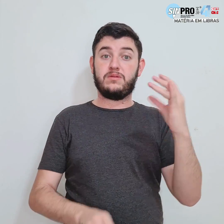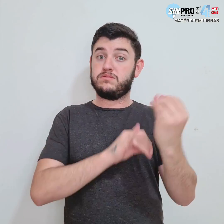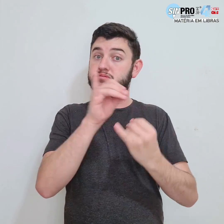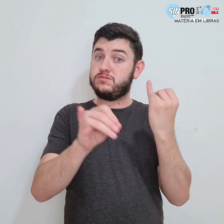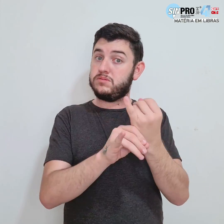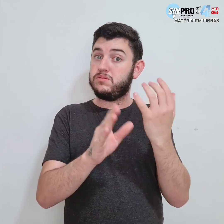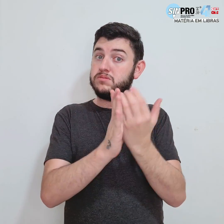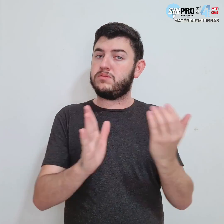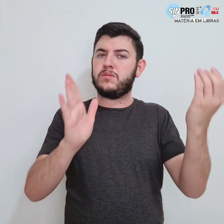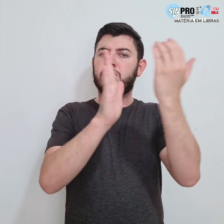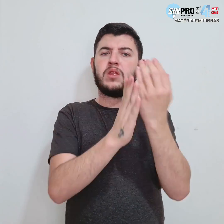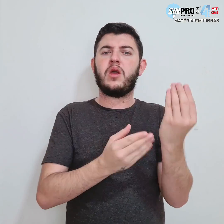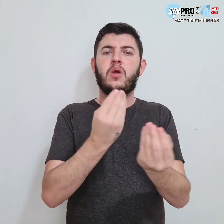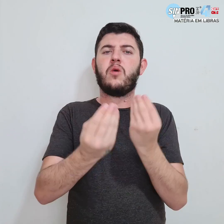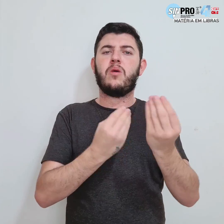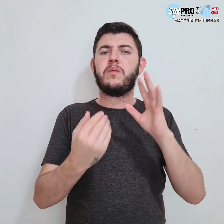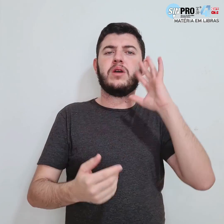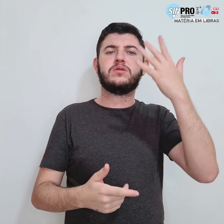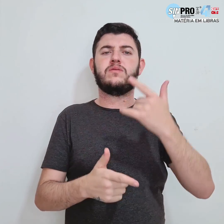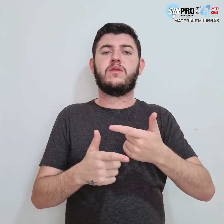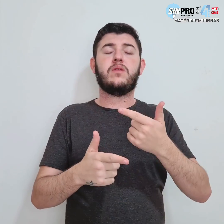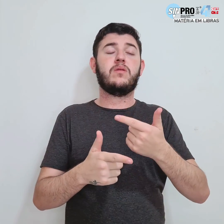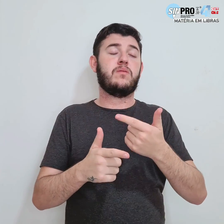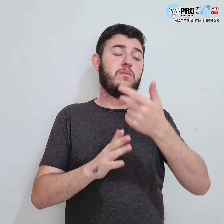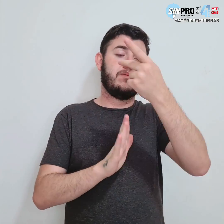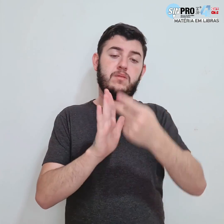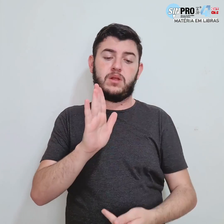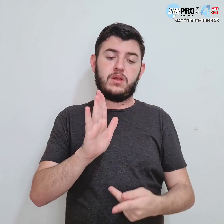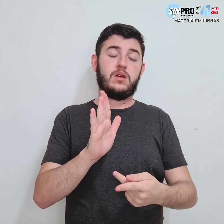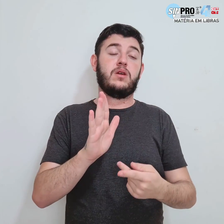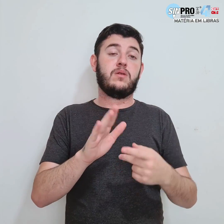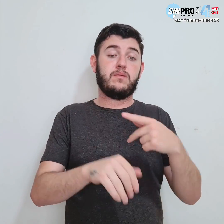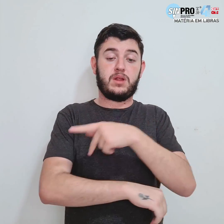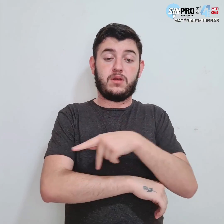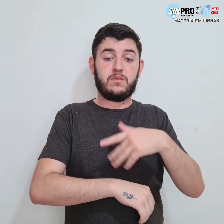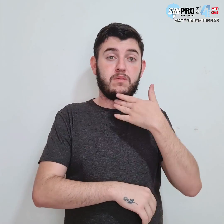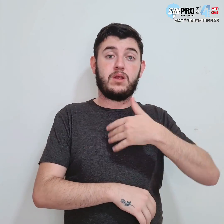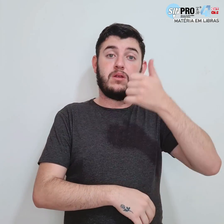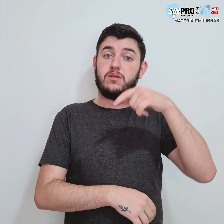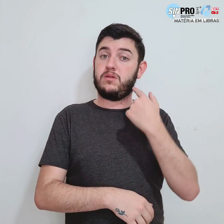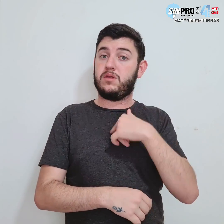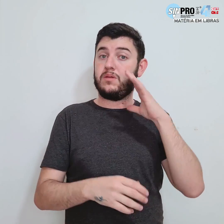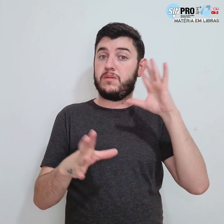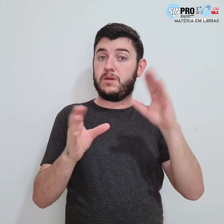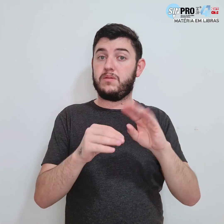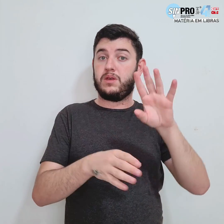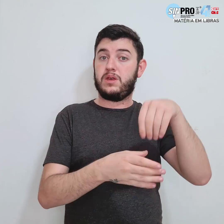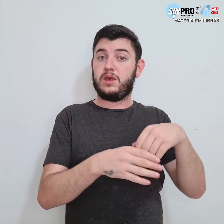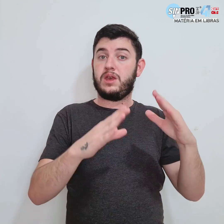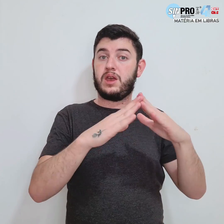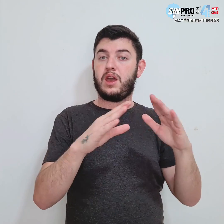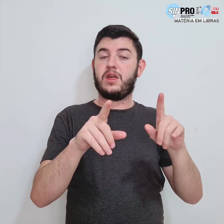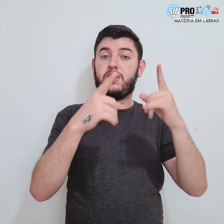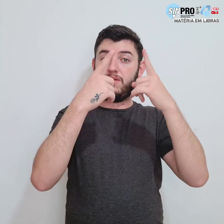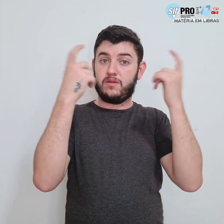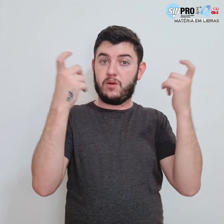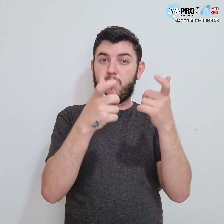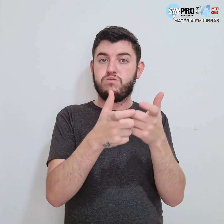internet? Além disso, como definir o melhor plano pedagógico? A violência também é crescente nos ambientes familiares.